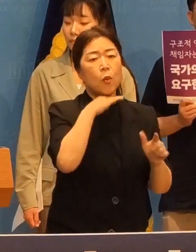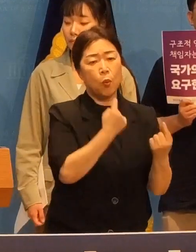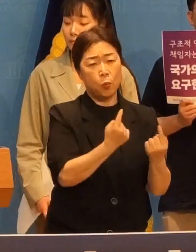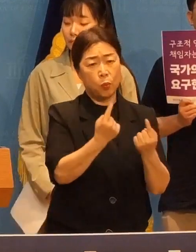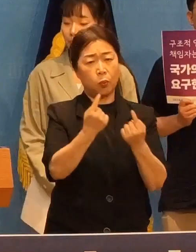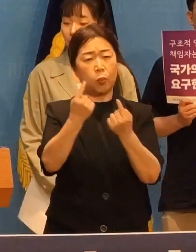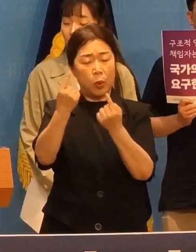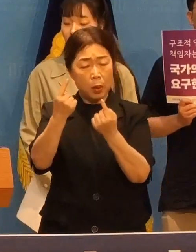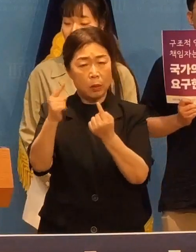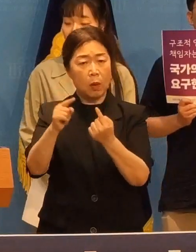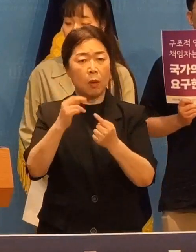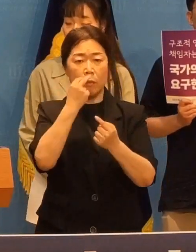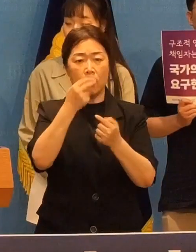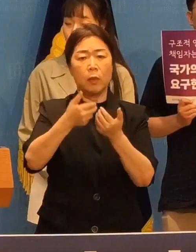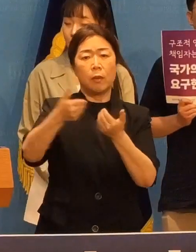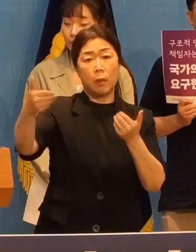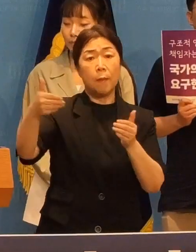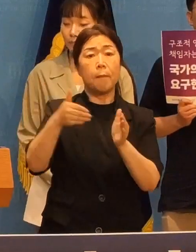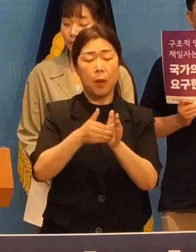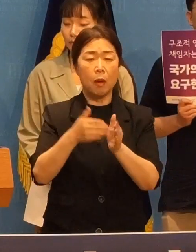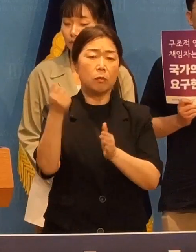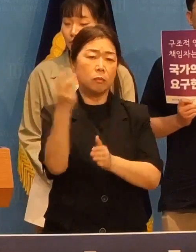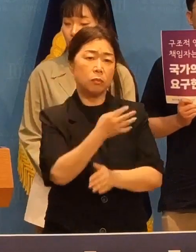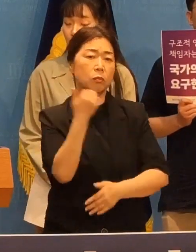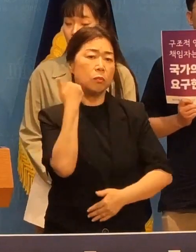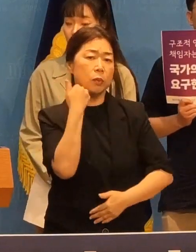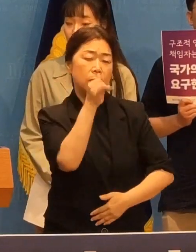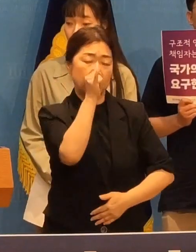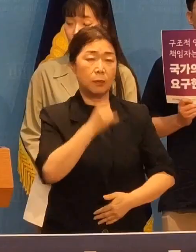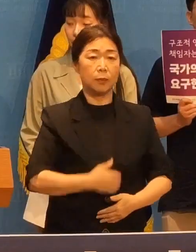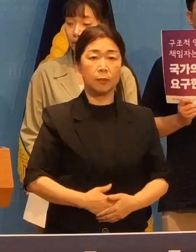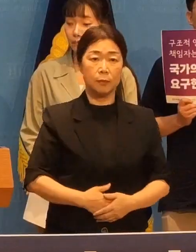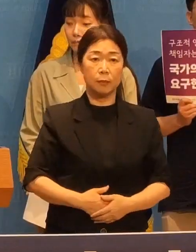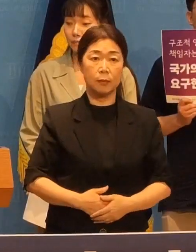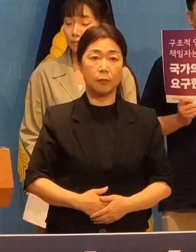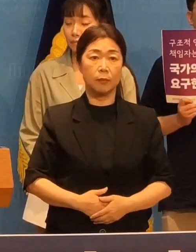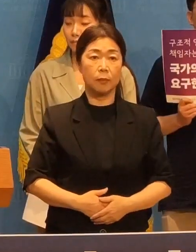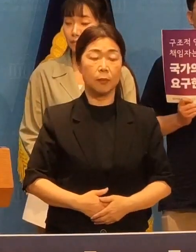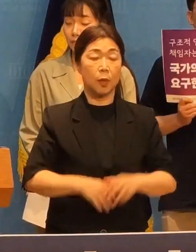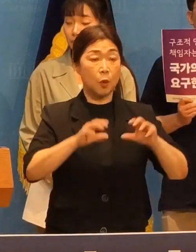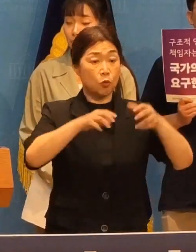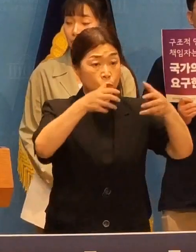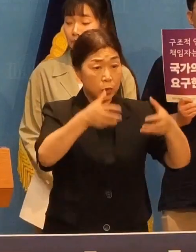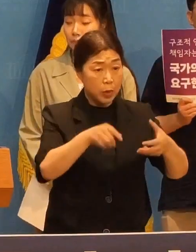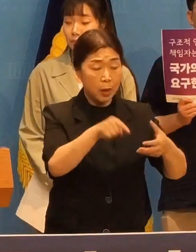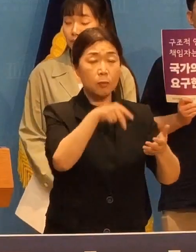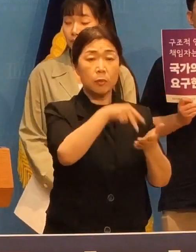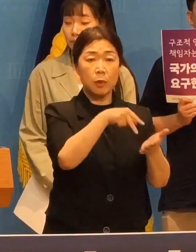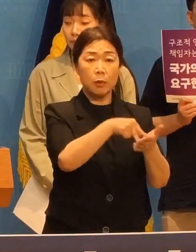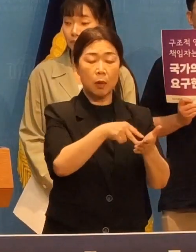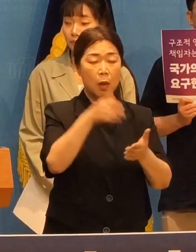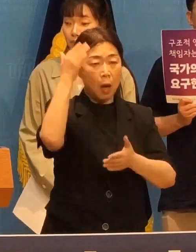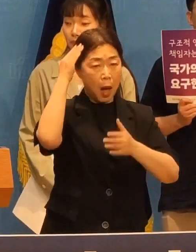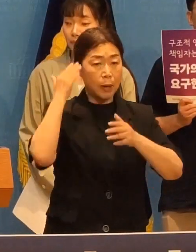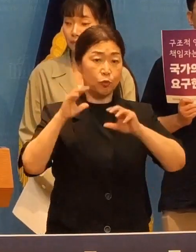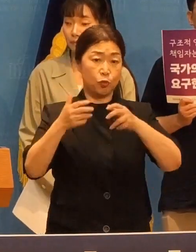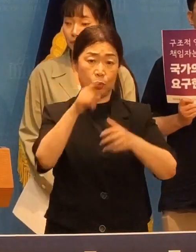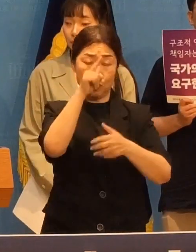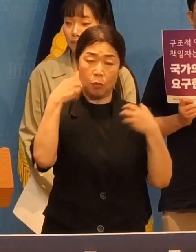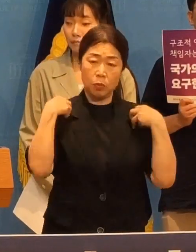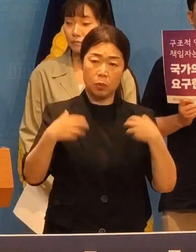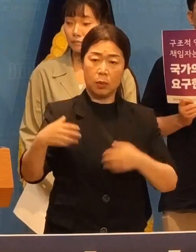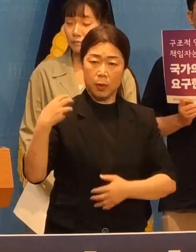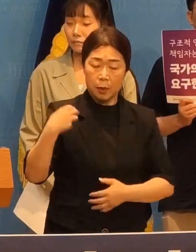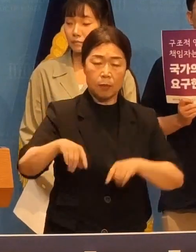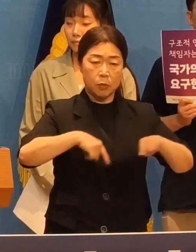과정에서 세상을 떠난 분들도 적지 않습니다. 국제사회 역시 우리 정부의 책임 있는 조치를 요구하고